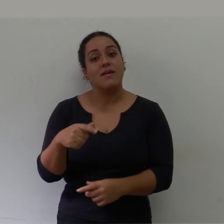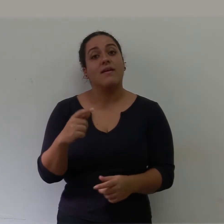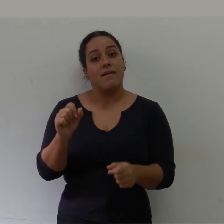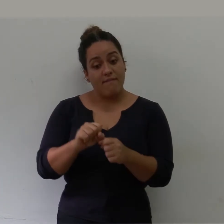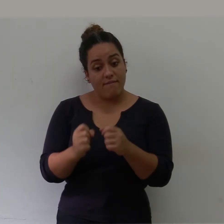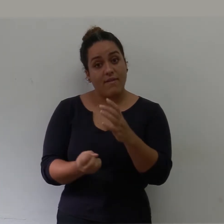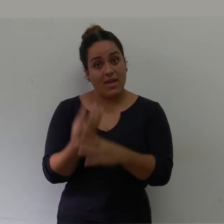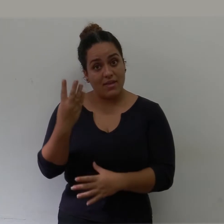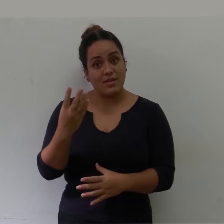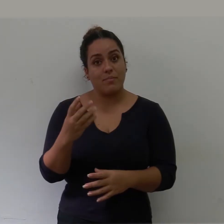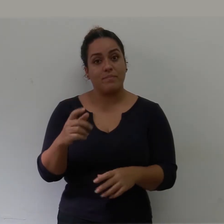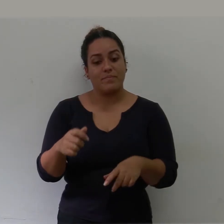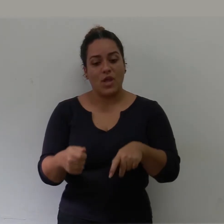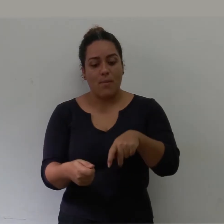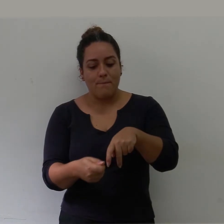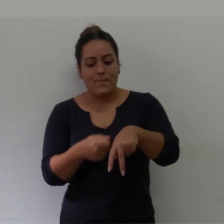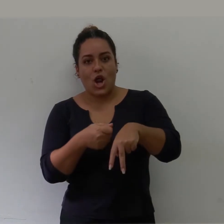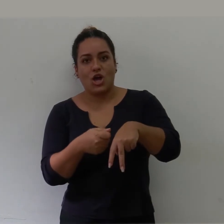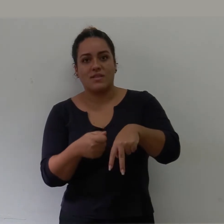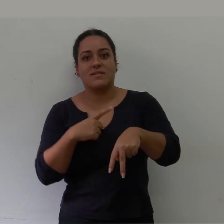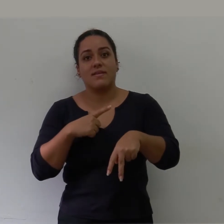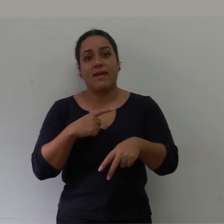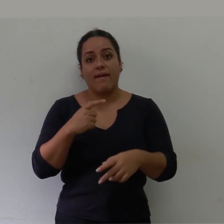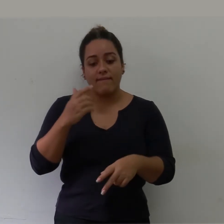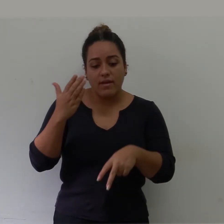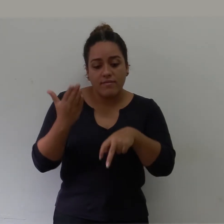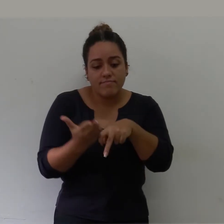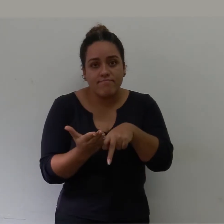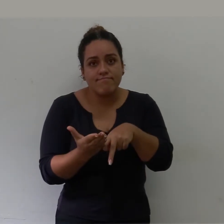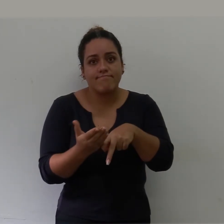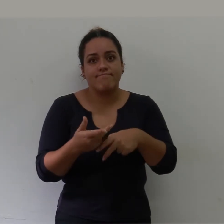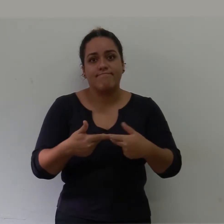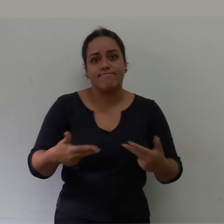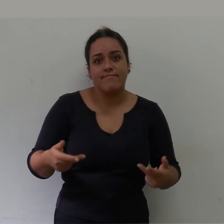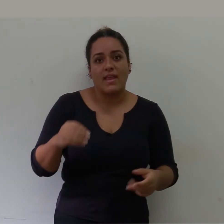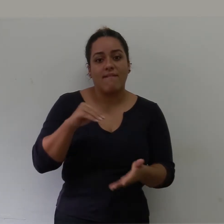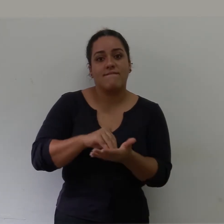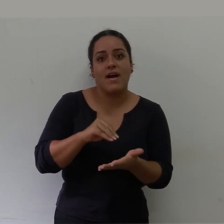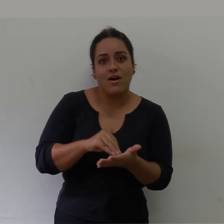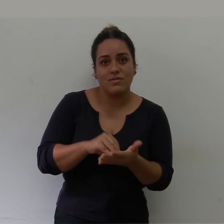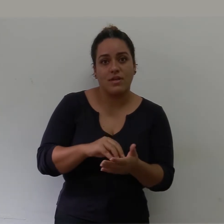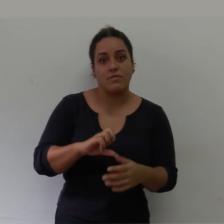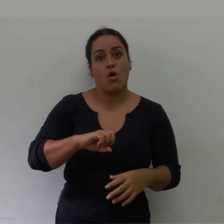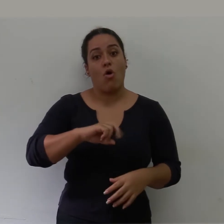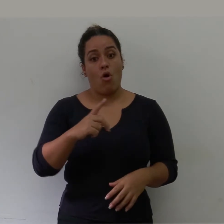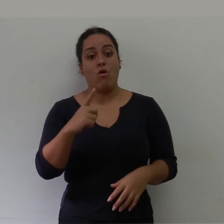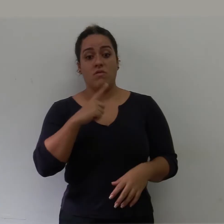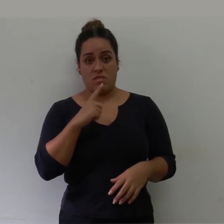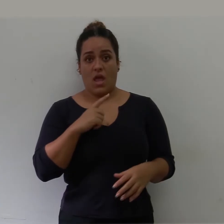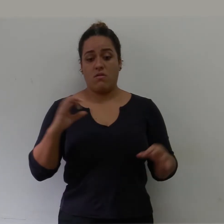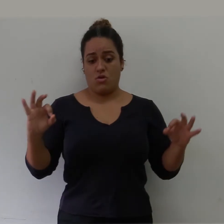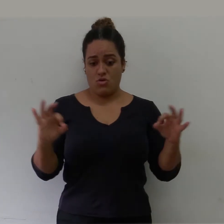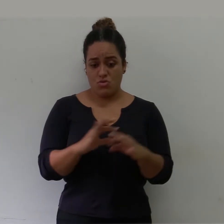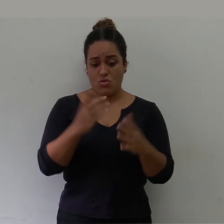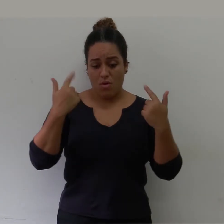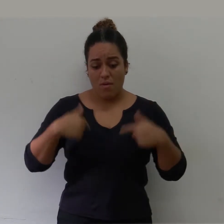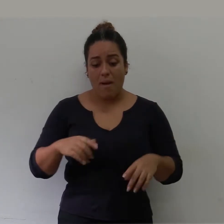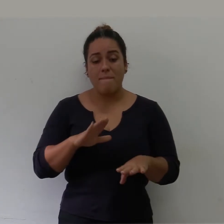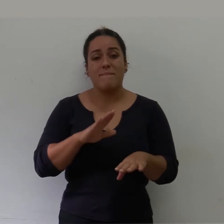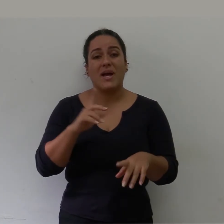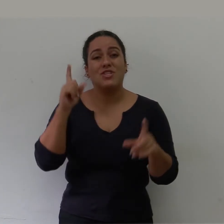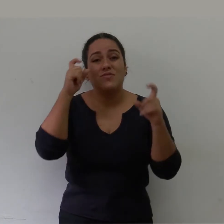confeccionadas próteses para quem não tem um membro ou órteses para quem tem, mas precisa de auxílio para